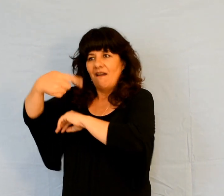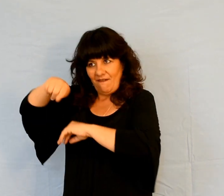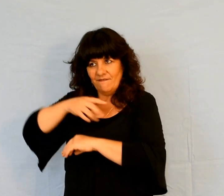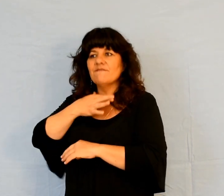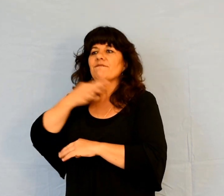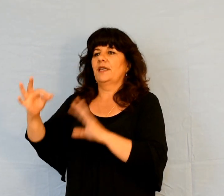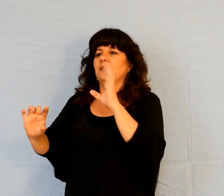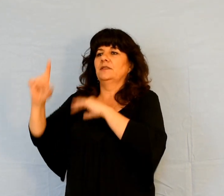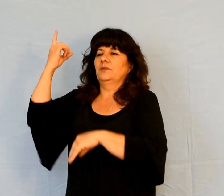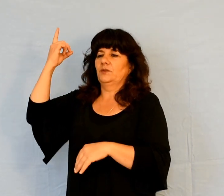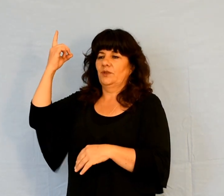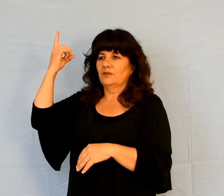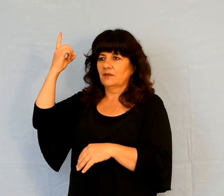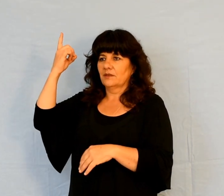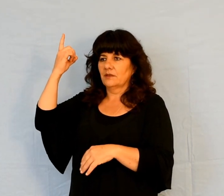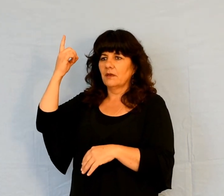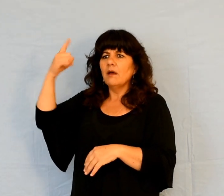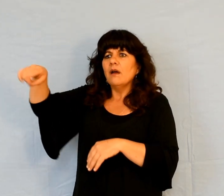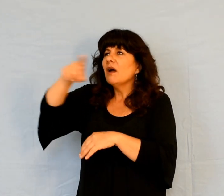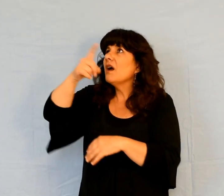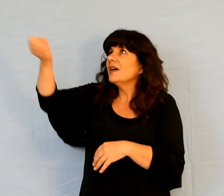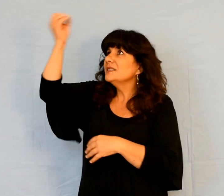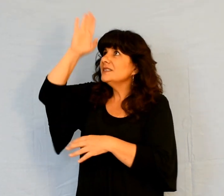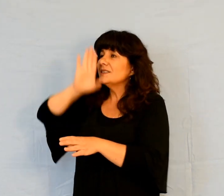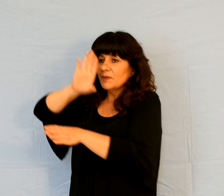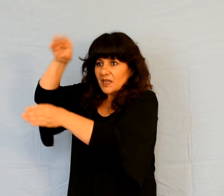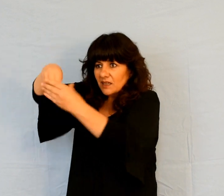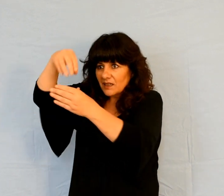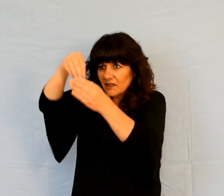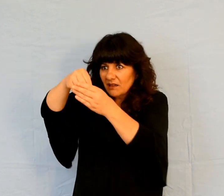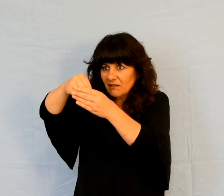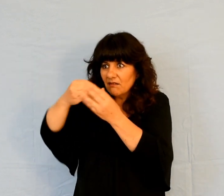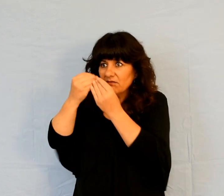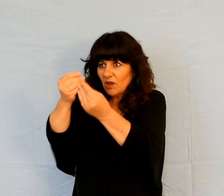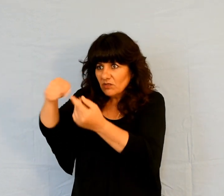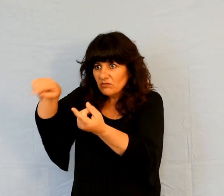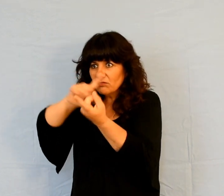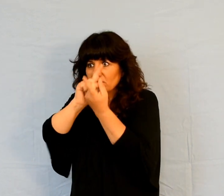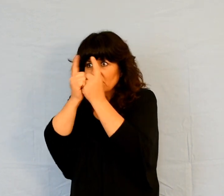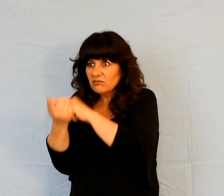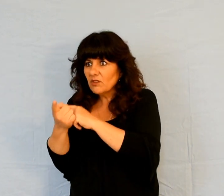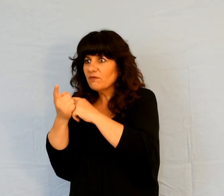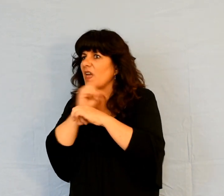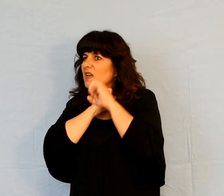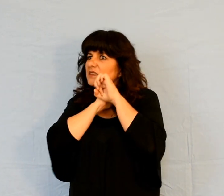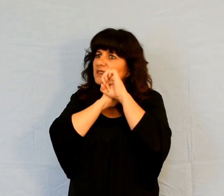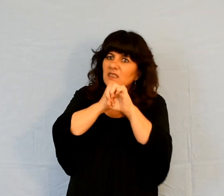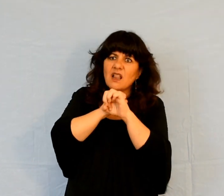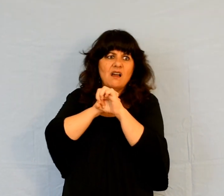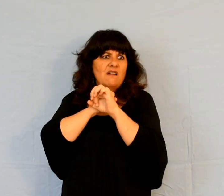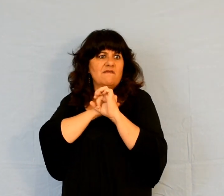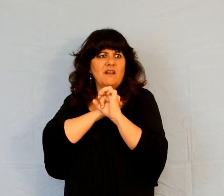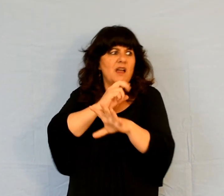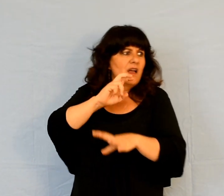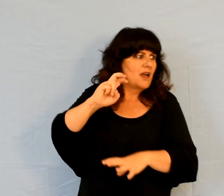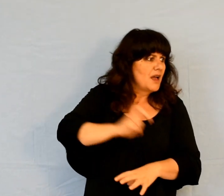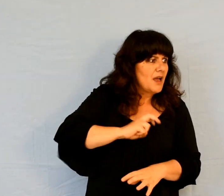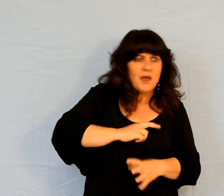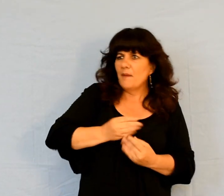Vous n'avez pas reçu un esprit qui fait de vous des esclaves et vous ramène à la peur, mais vous avez reçu